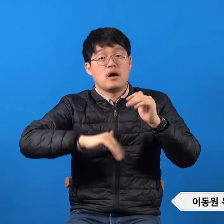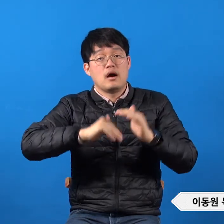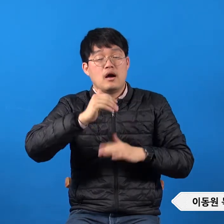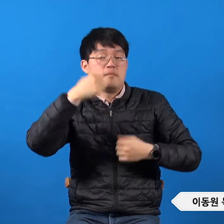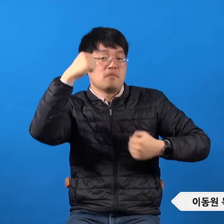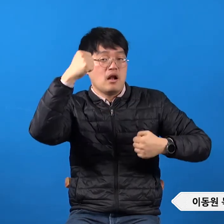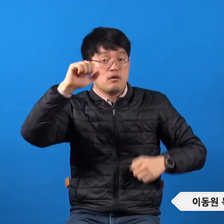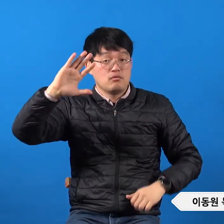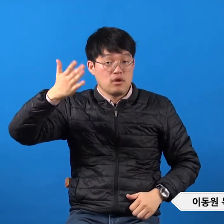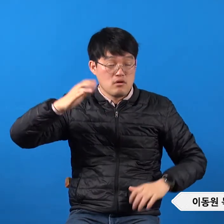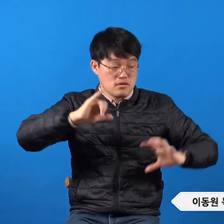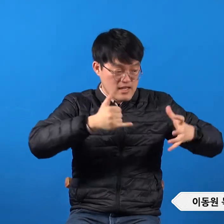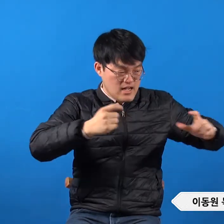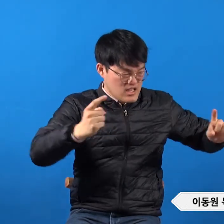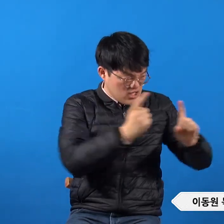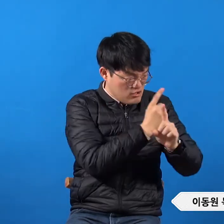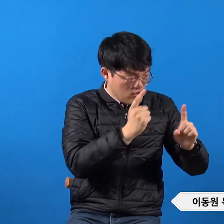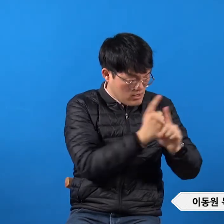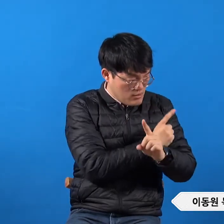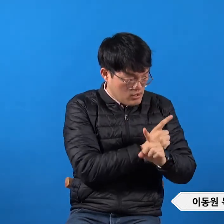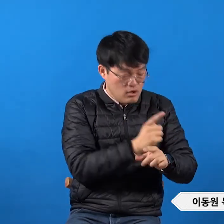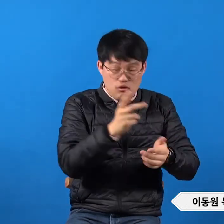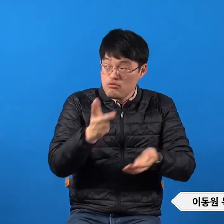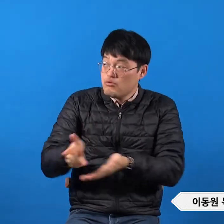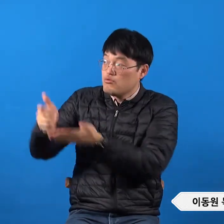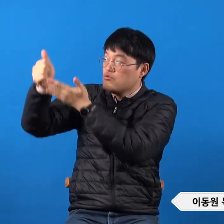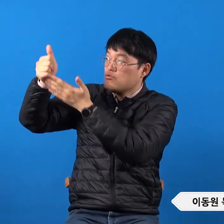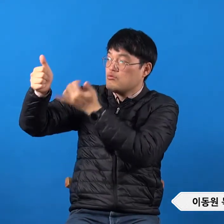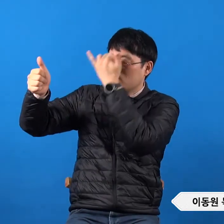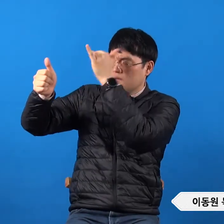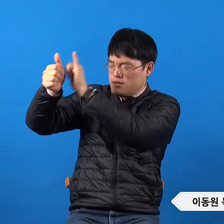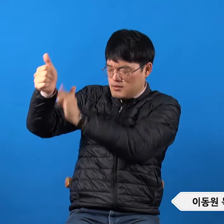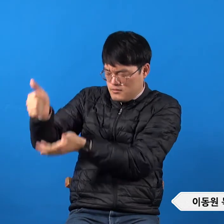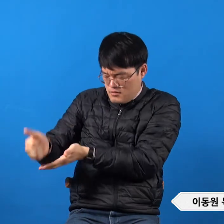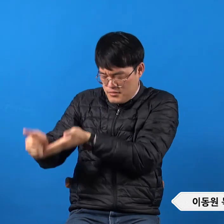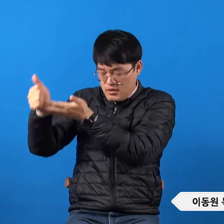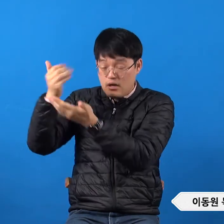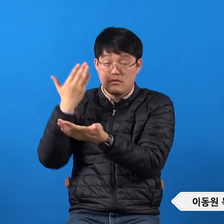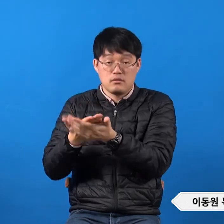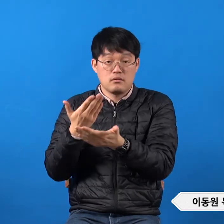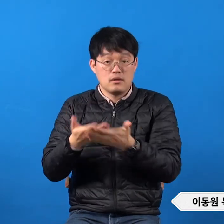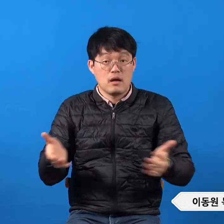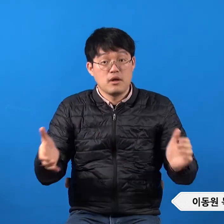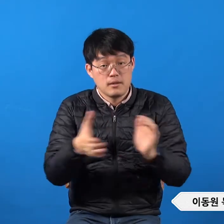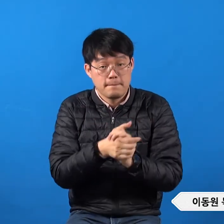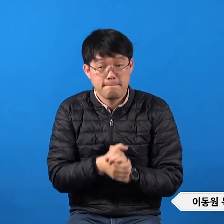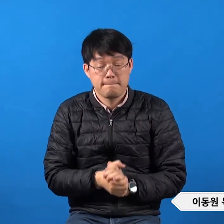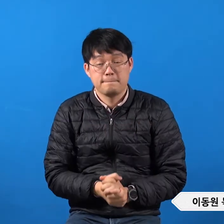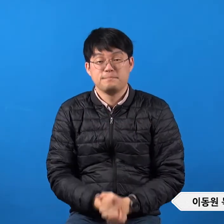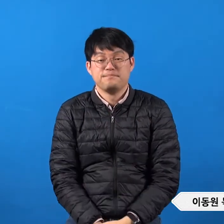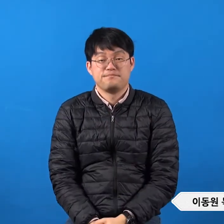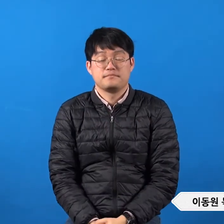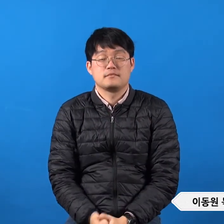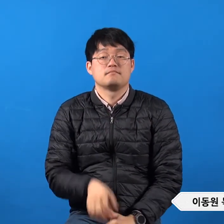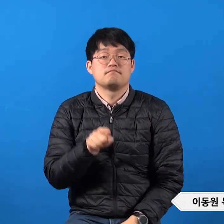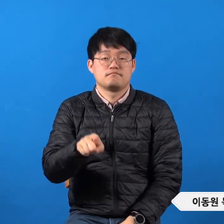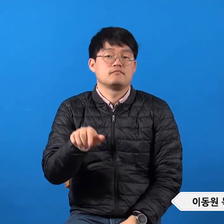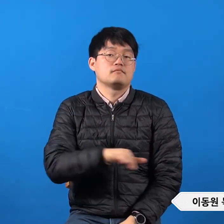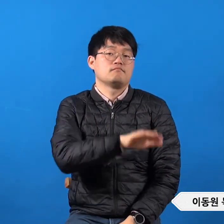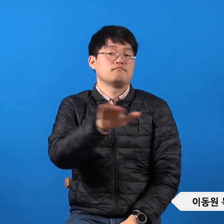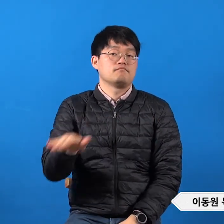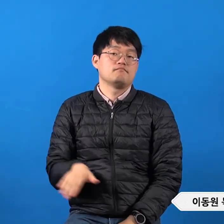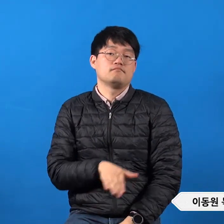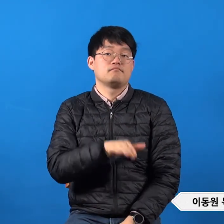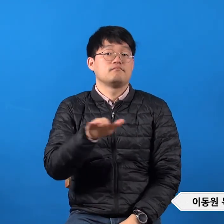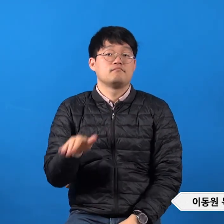발대요 세상을 치유하며 주 섬기게 하소서. 아멘이십니까? 그게